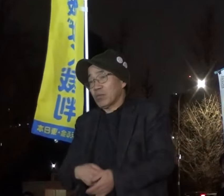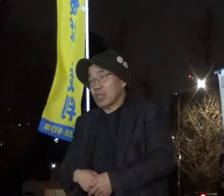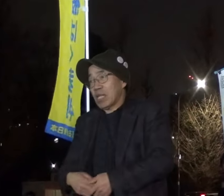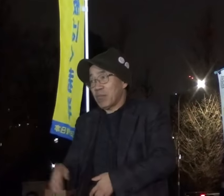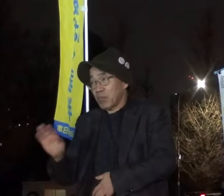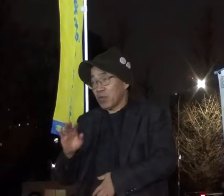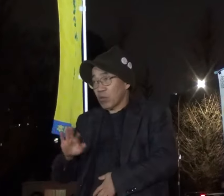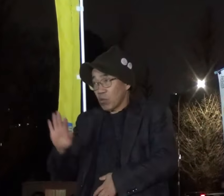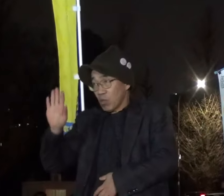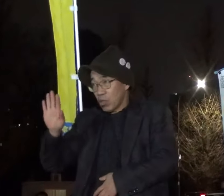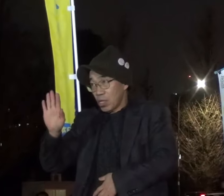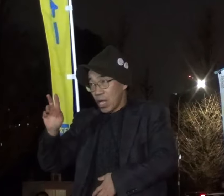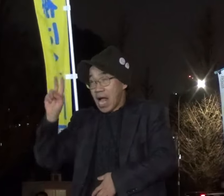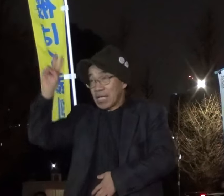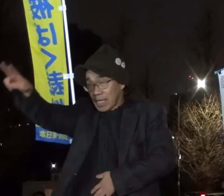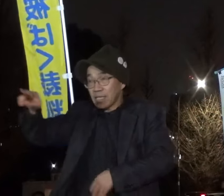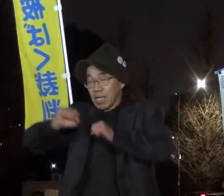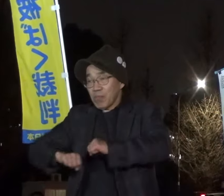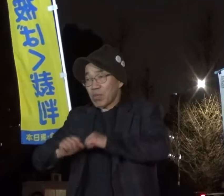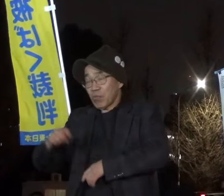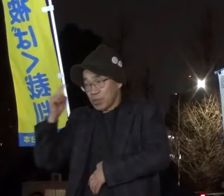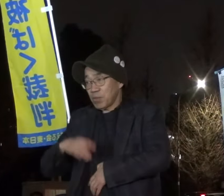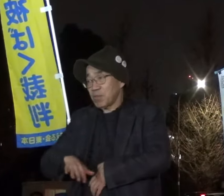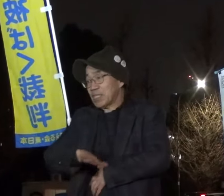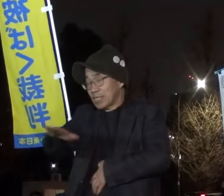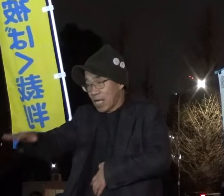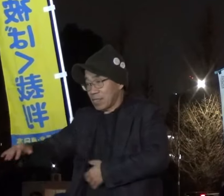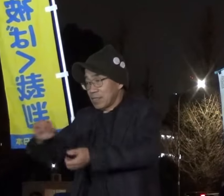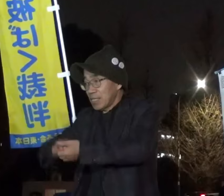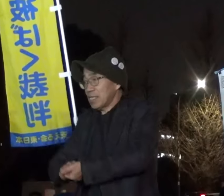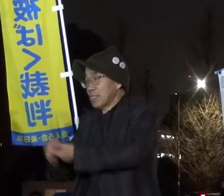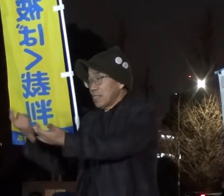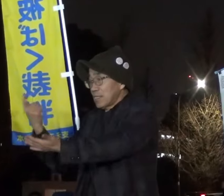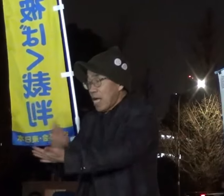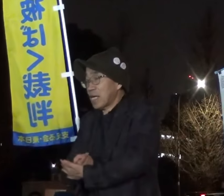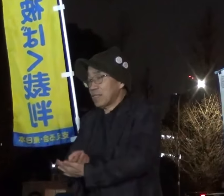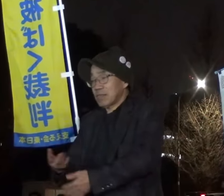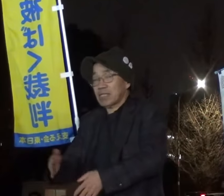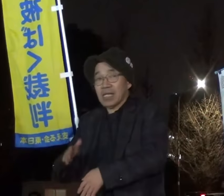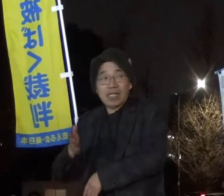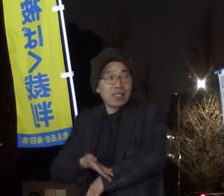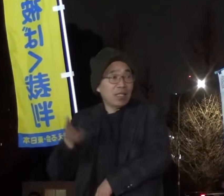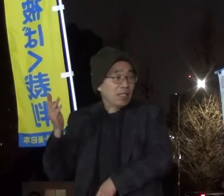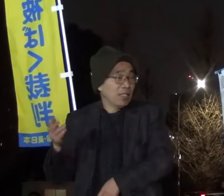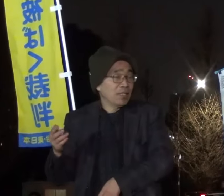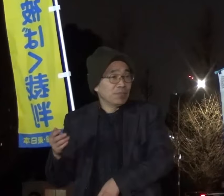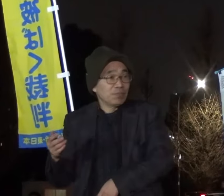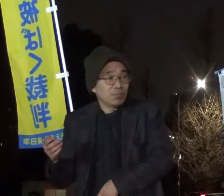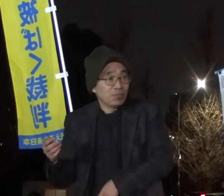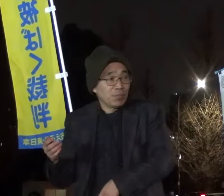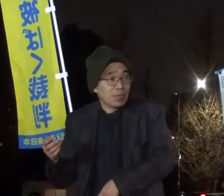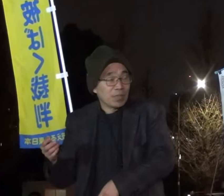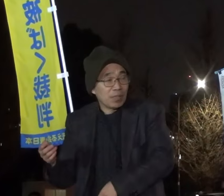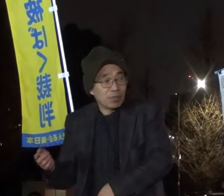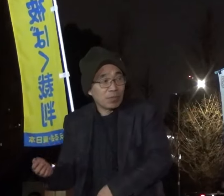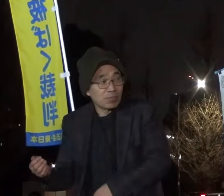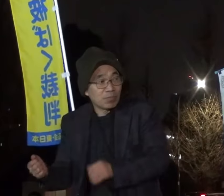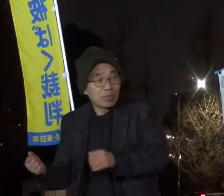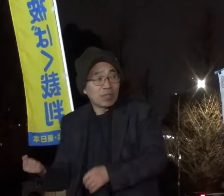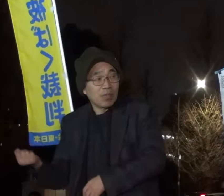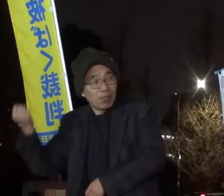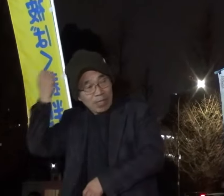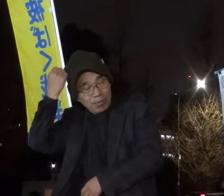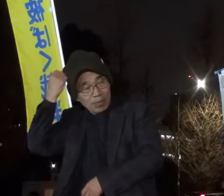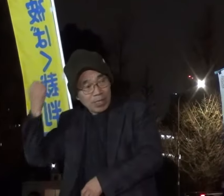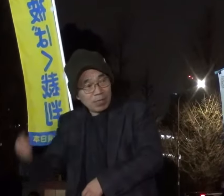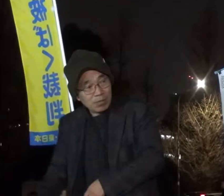ぜひご参加いただきたいと思います。よろしくお願いします。 その場をね、わざわざ今日ね、板橋